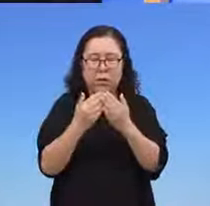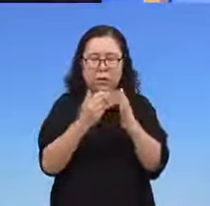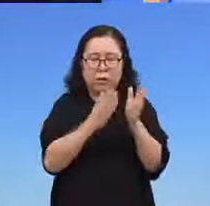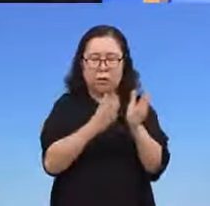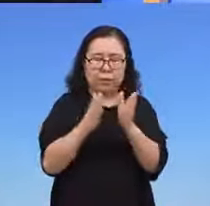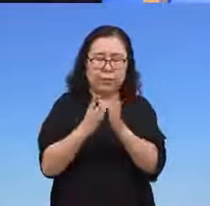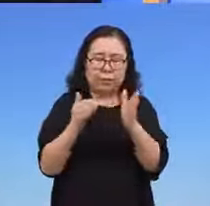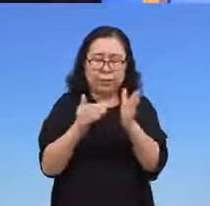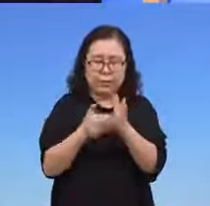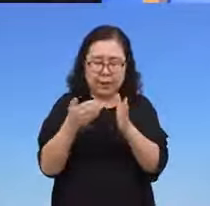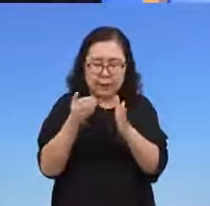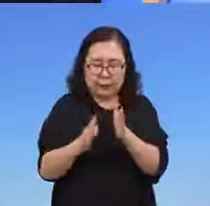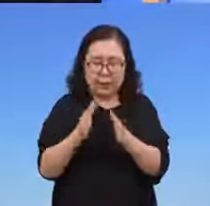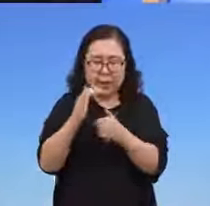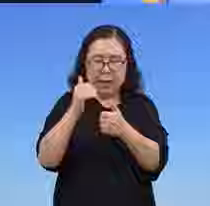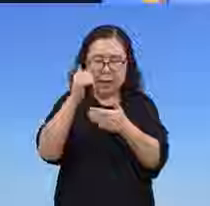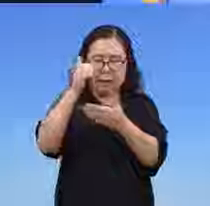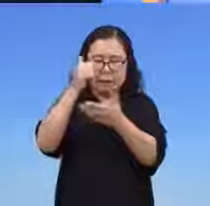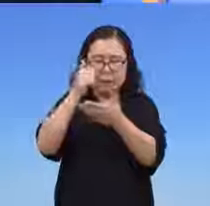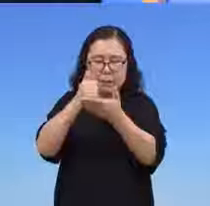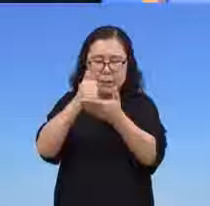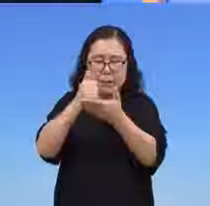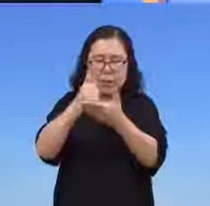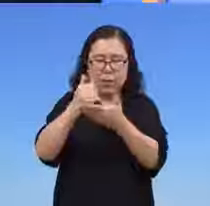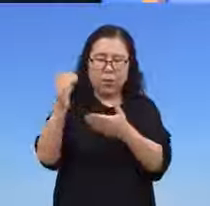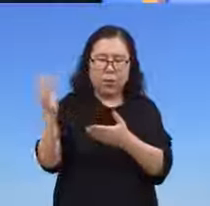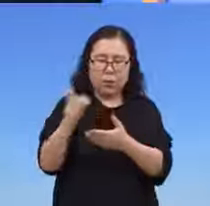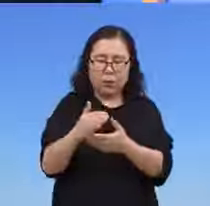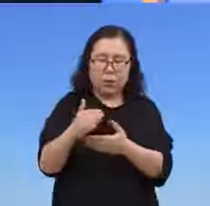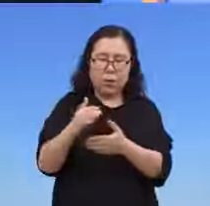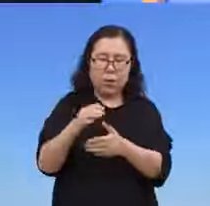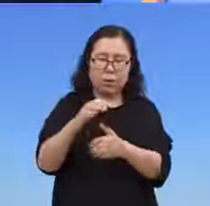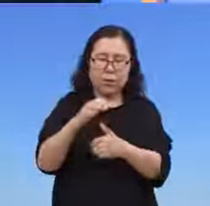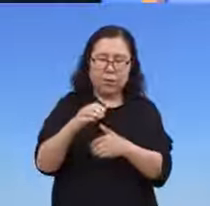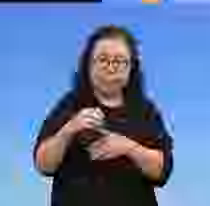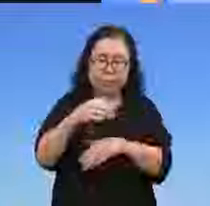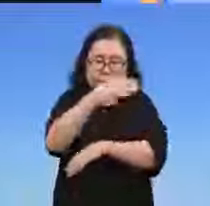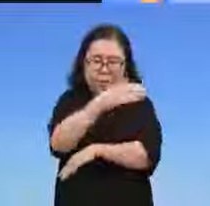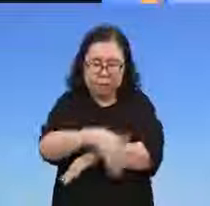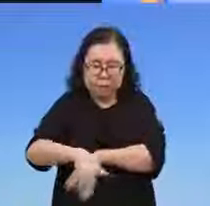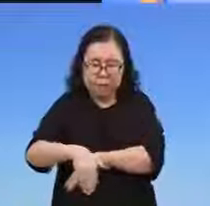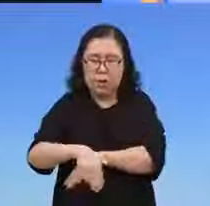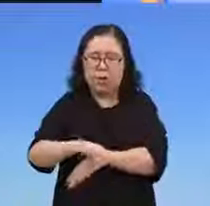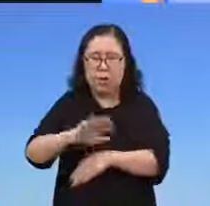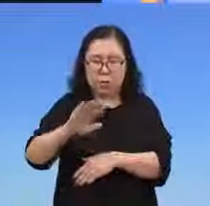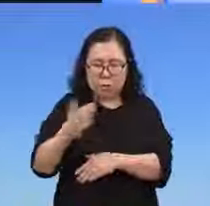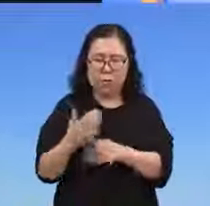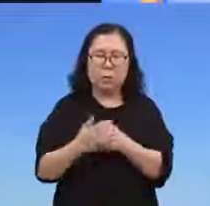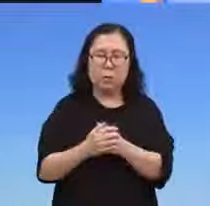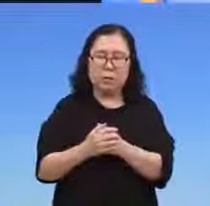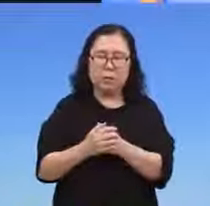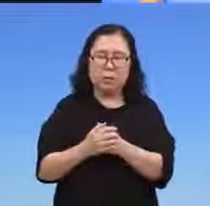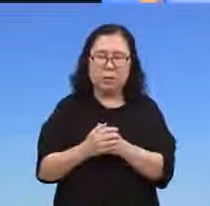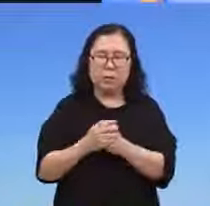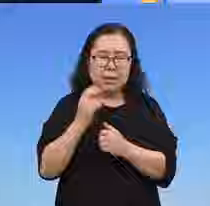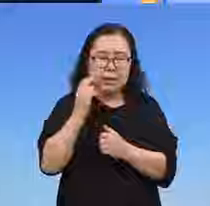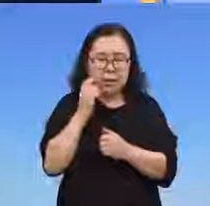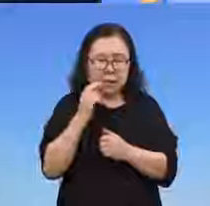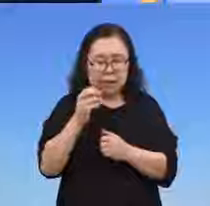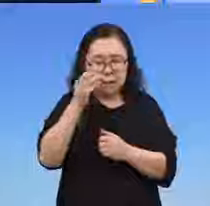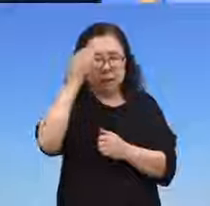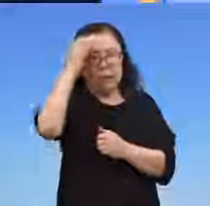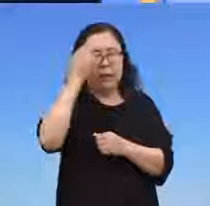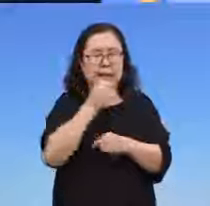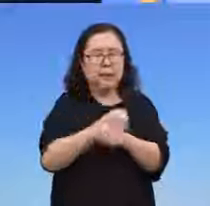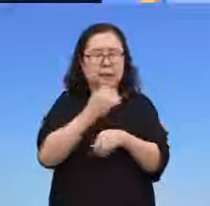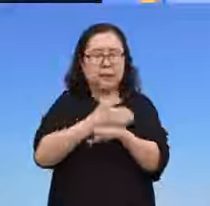갖춘 날지라도 하나님과의 고립은 신경질이라는 걸 깨닫게 해주시니 감사합니다. 하나님이 지금까지